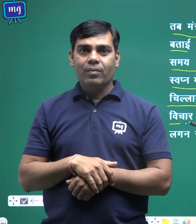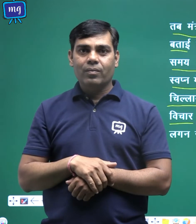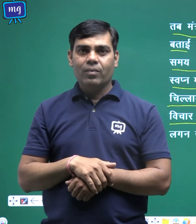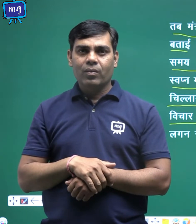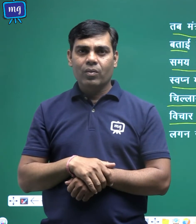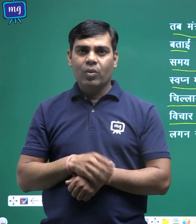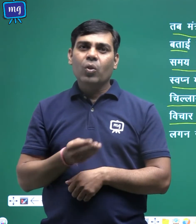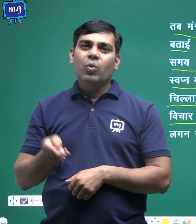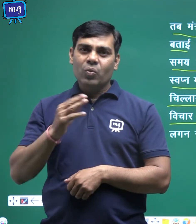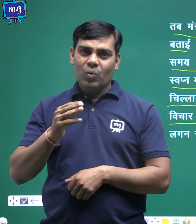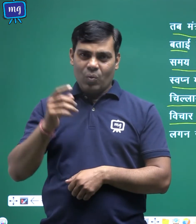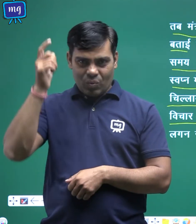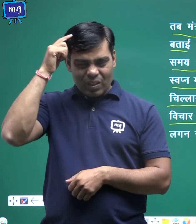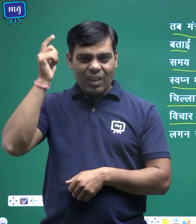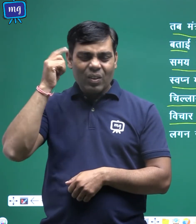जो विचार आए